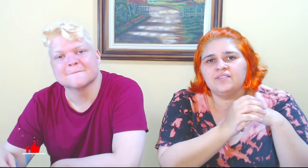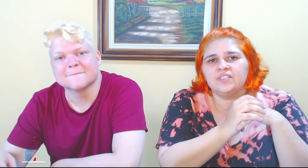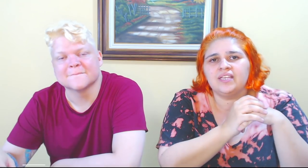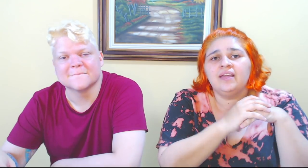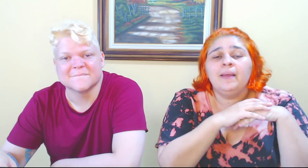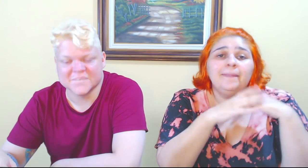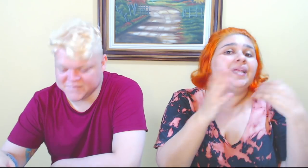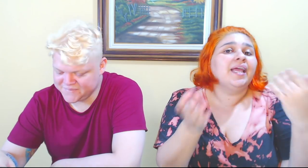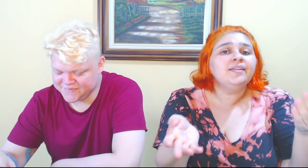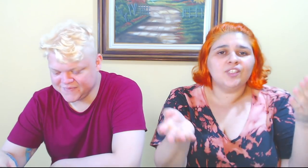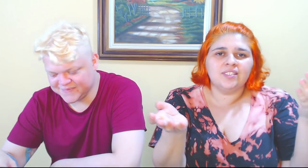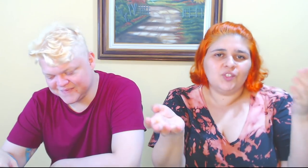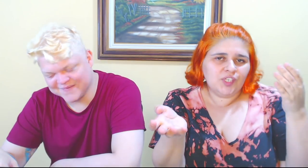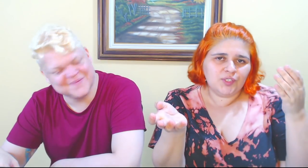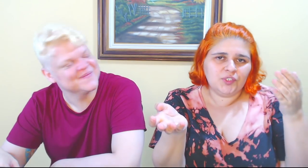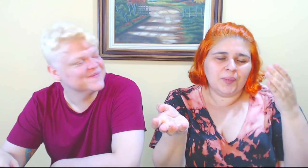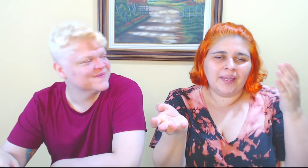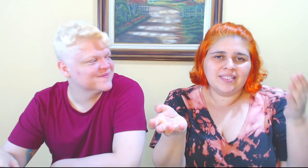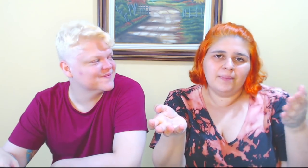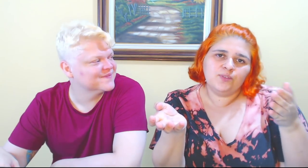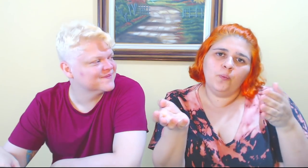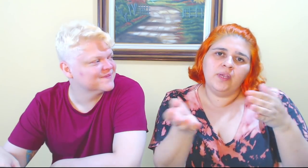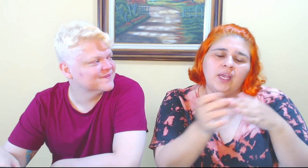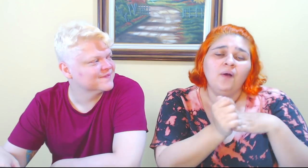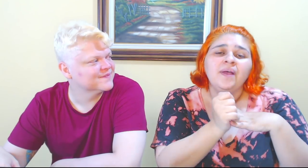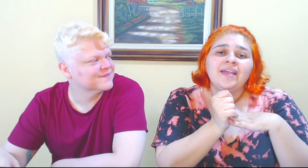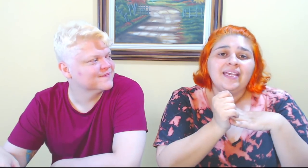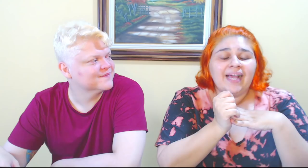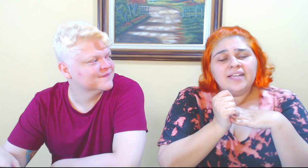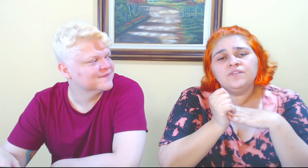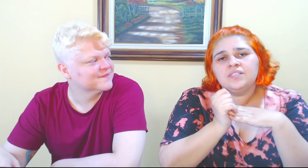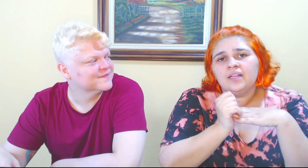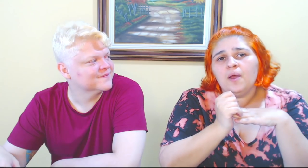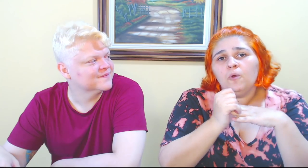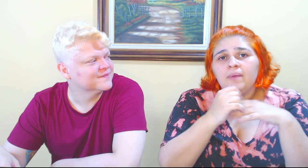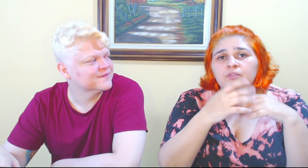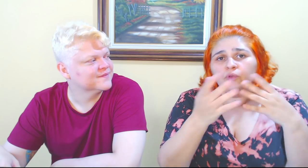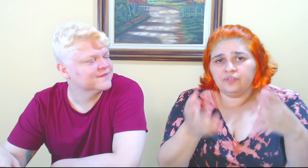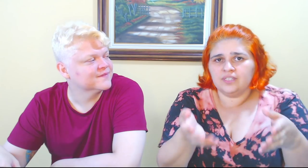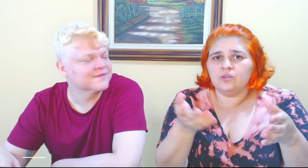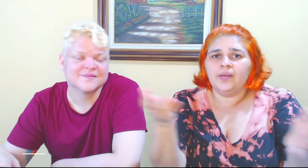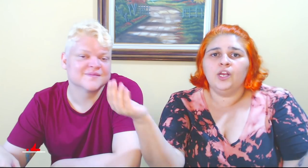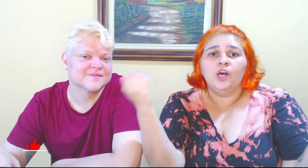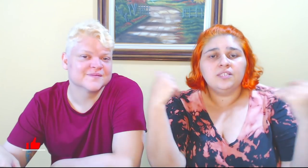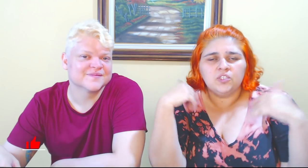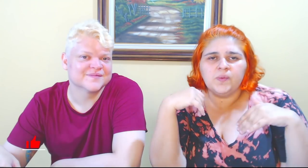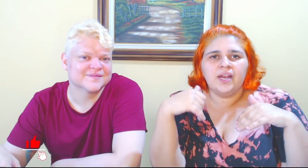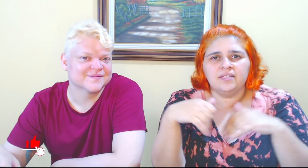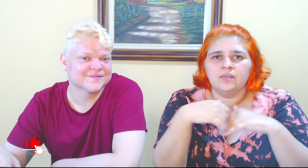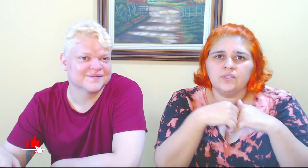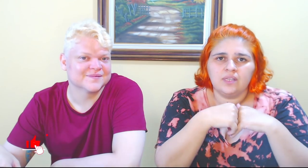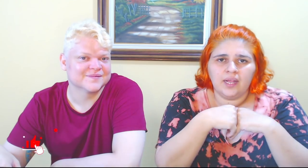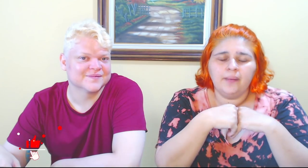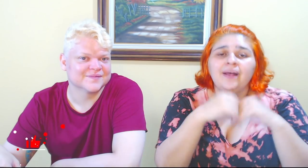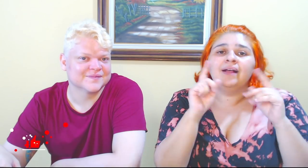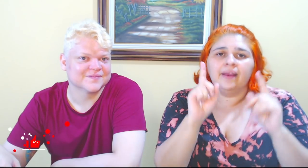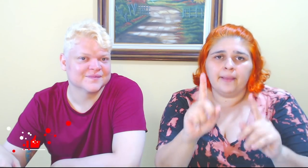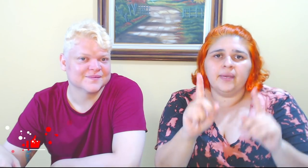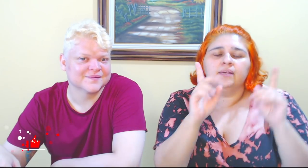você Pretende assistir A gente também quer saber Sua opinião E caso você E Alguma dúvida Sobre a nossa experiência No cinema Lembrando